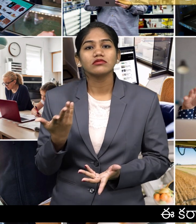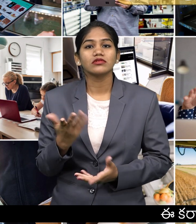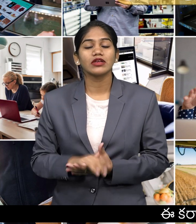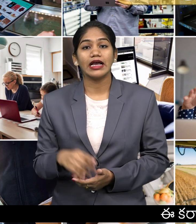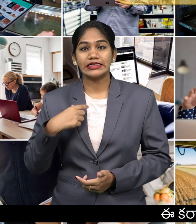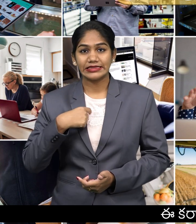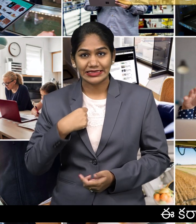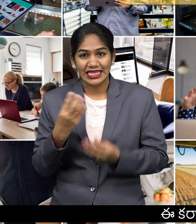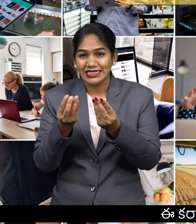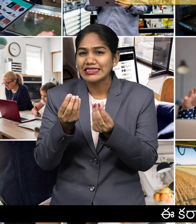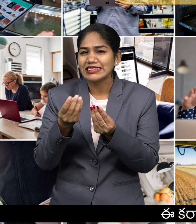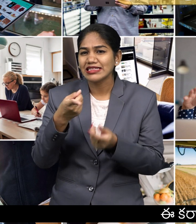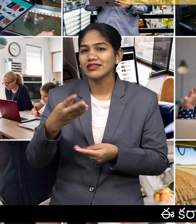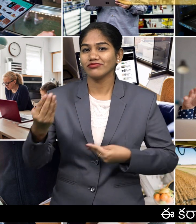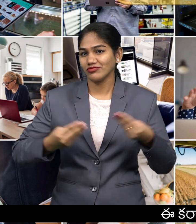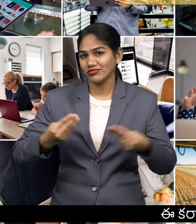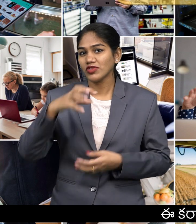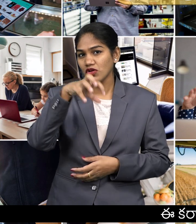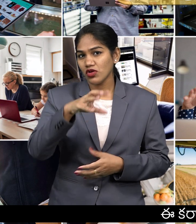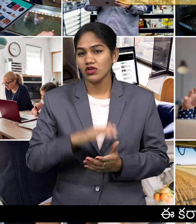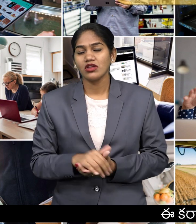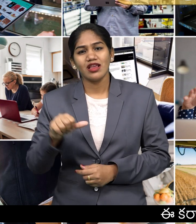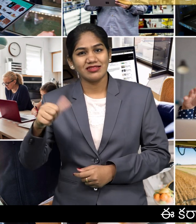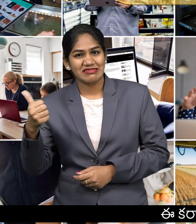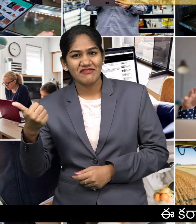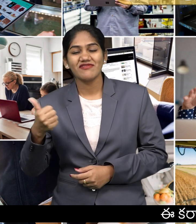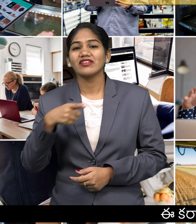ఈ కర్మాగారాల కార్మికులు,